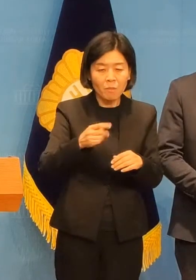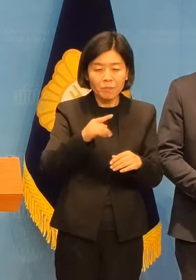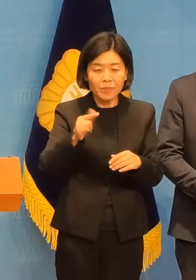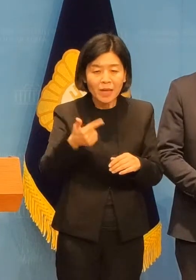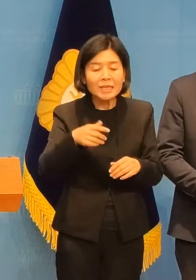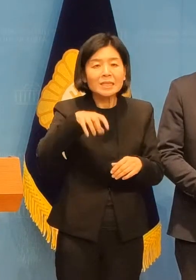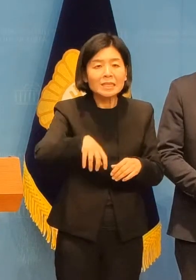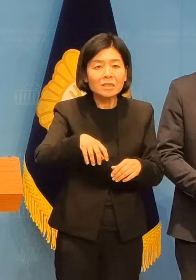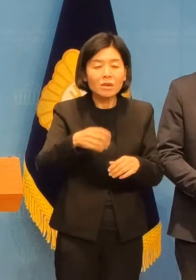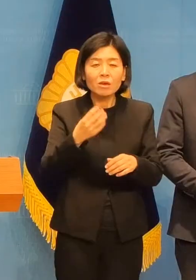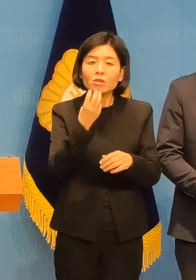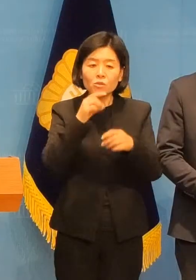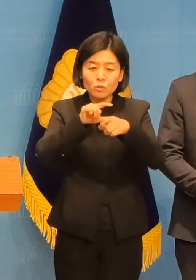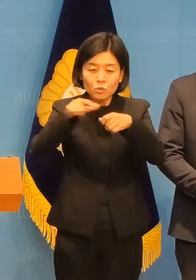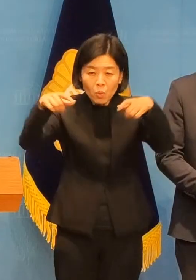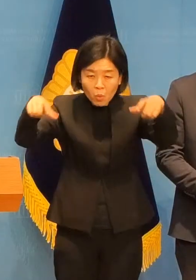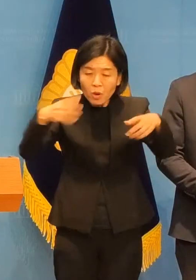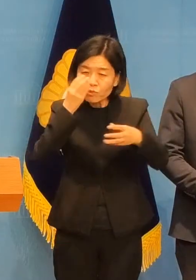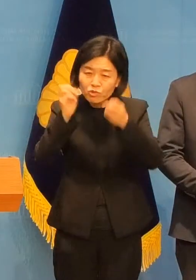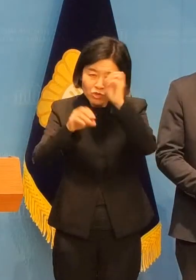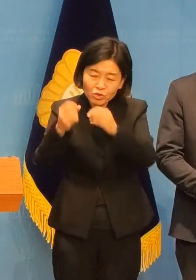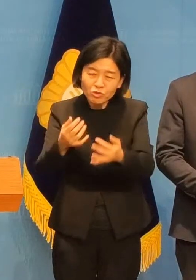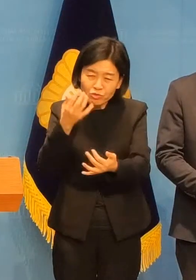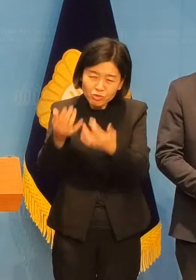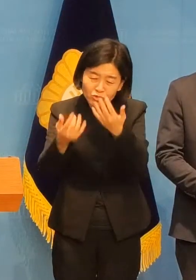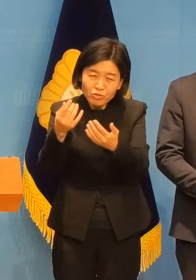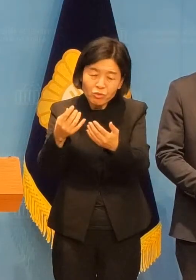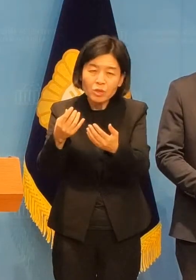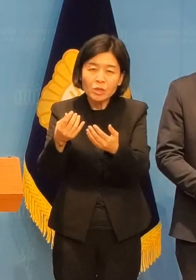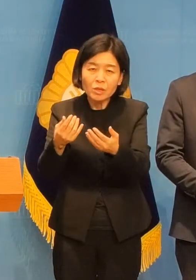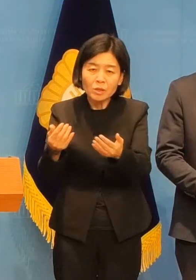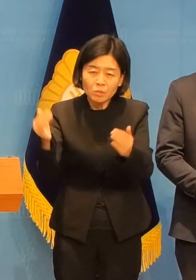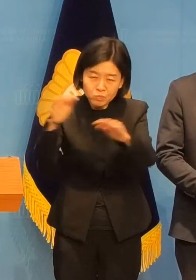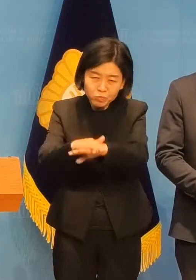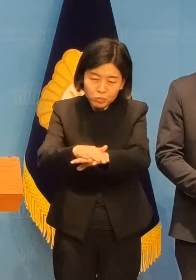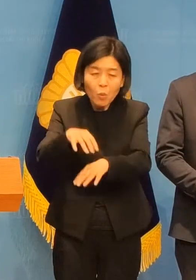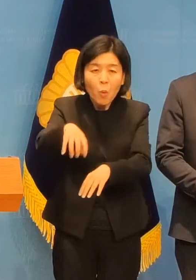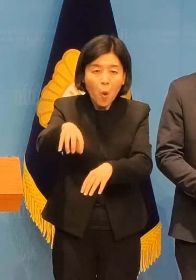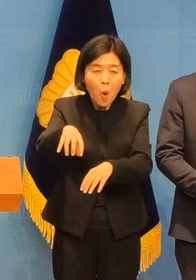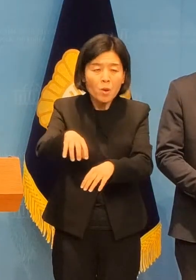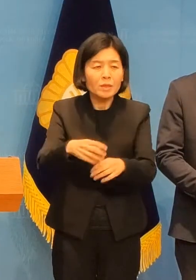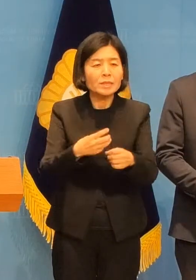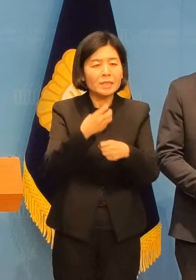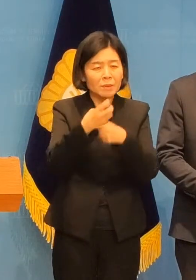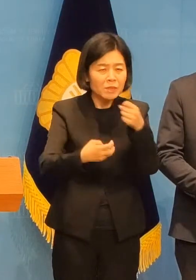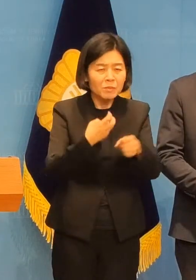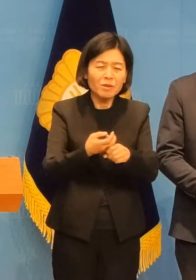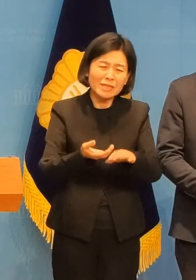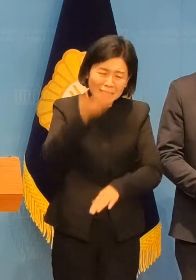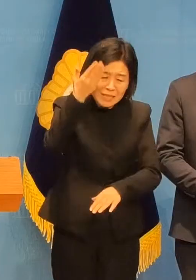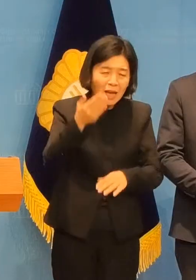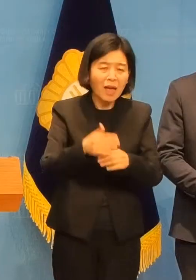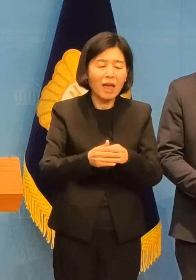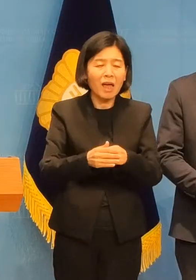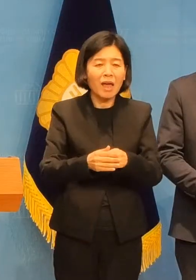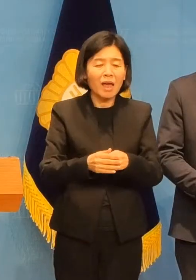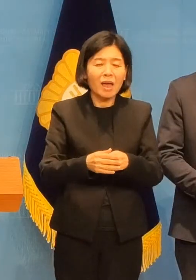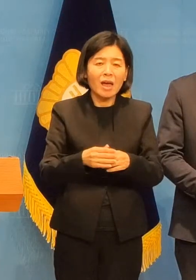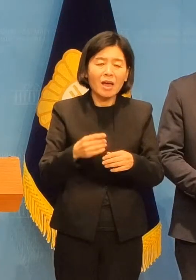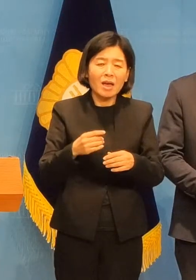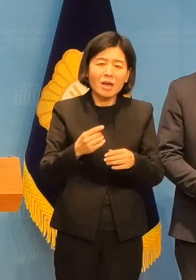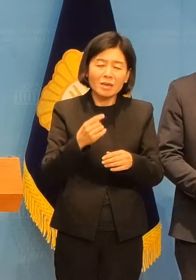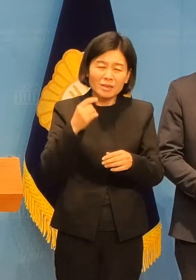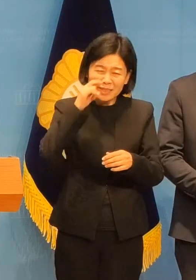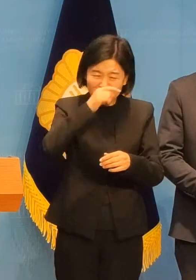수도권 매립지로부터 인해 30여 년간 막대한 환경적, 정신적 피해를